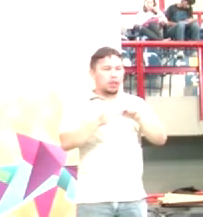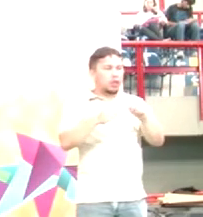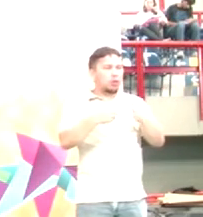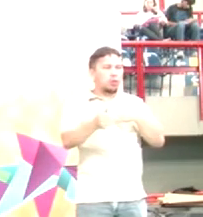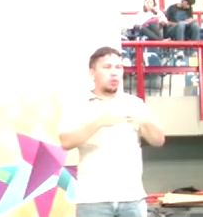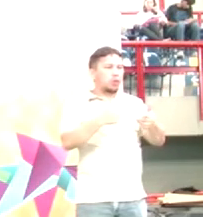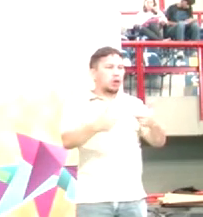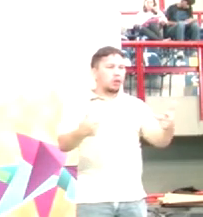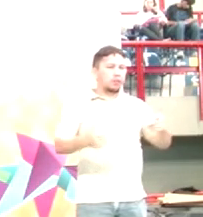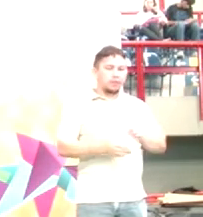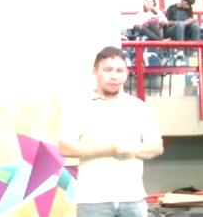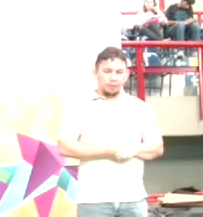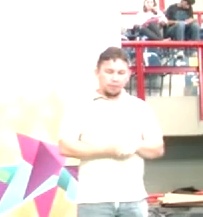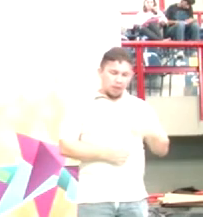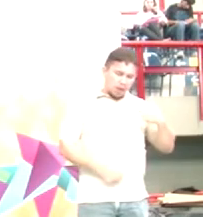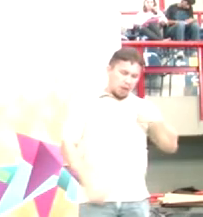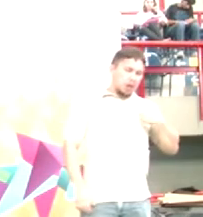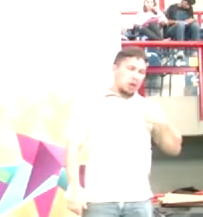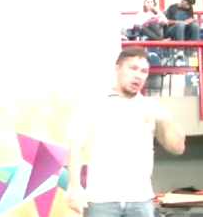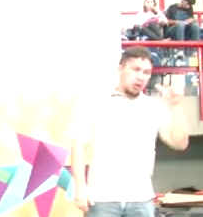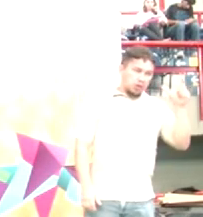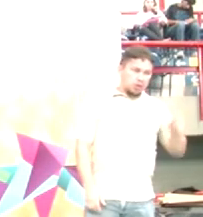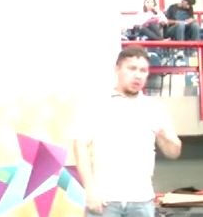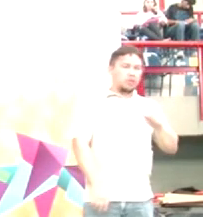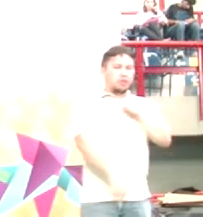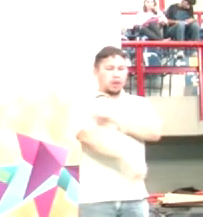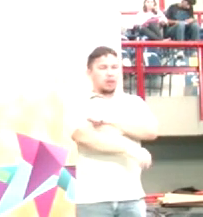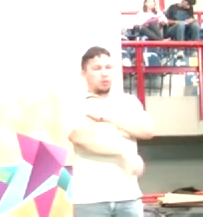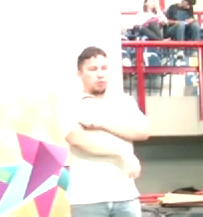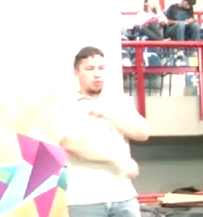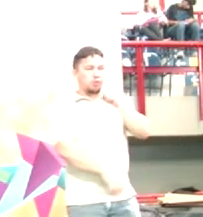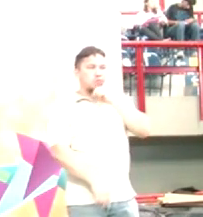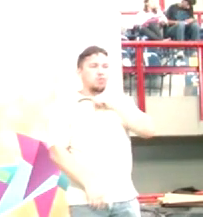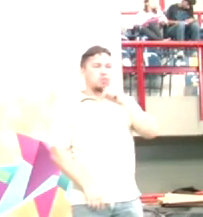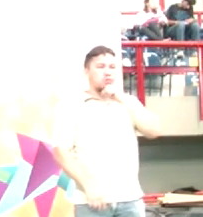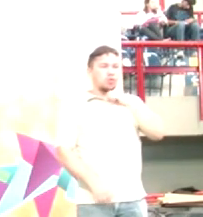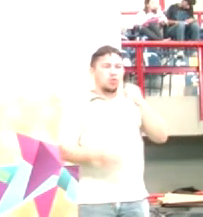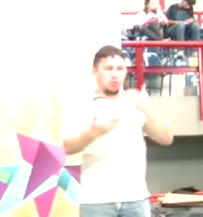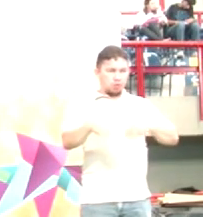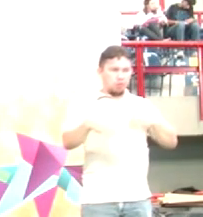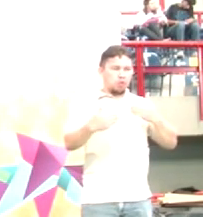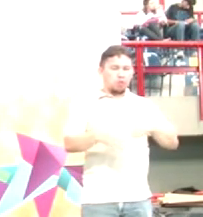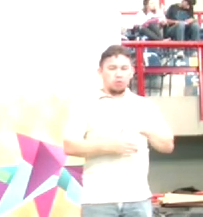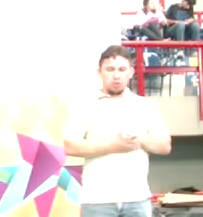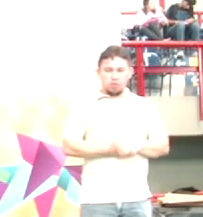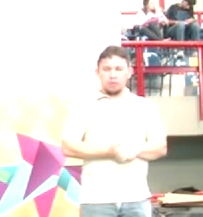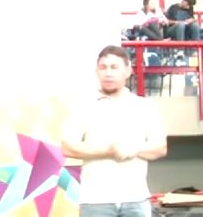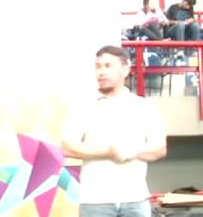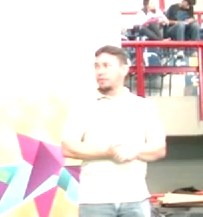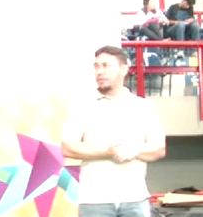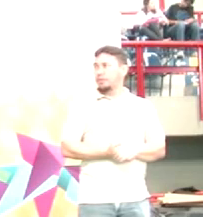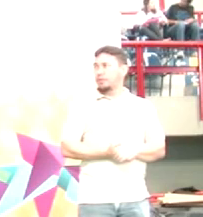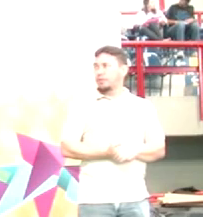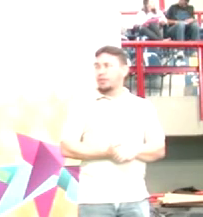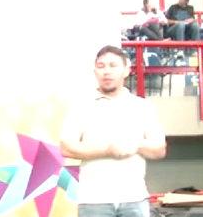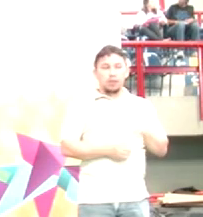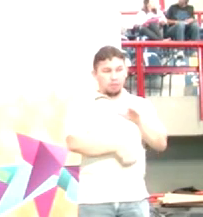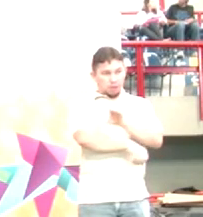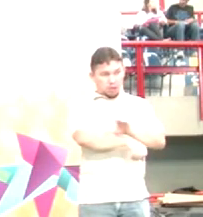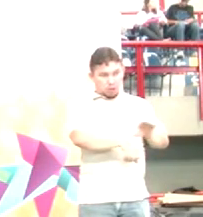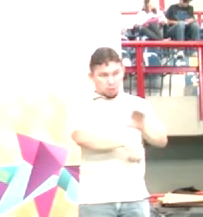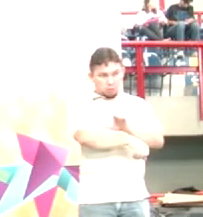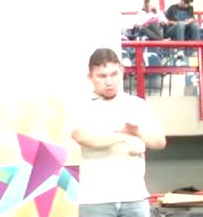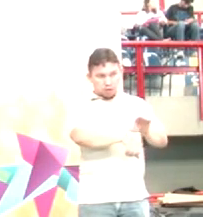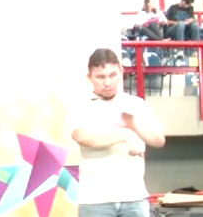coisa. Eu tive um aluno grisalho no concurso público. Ele fazia